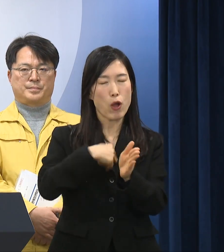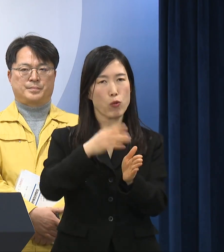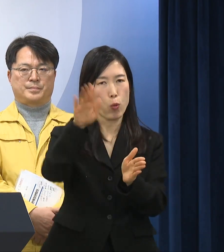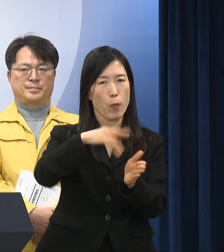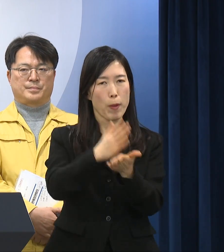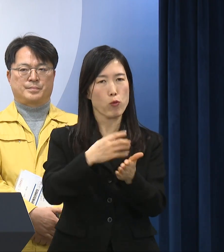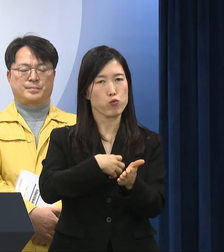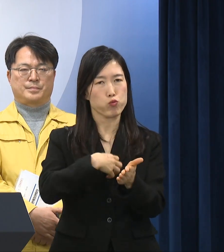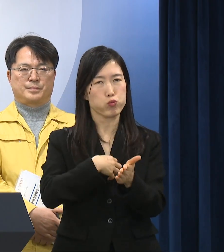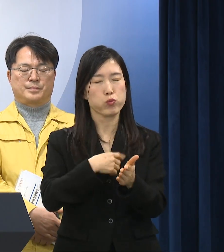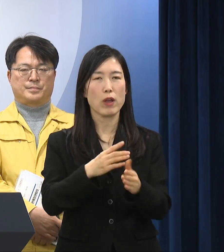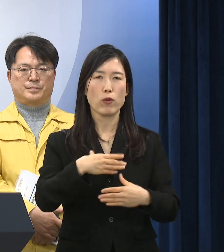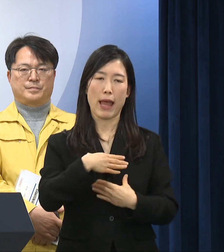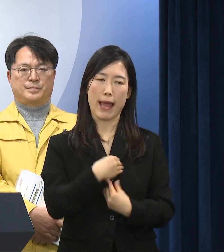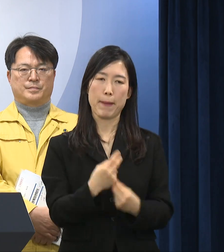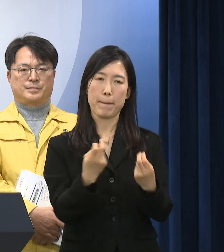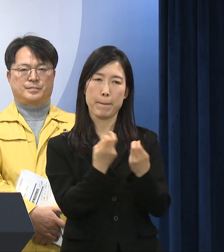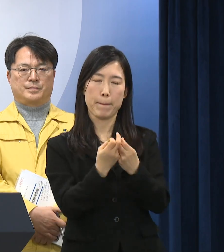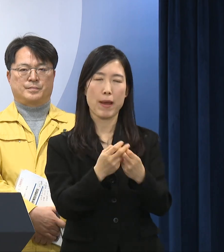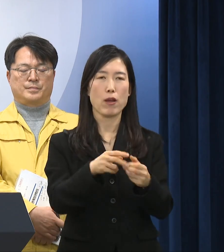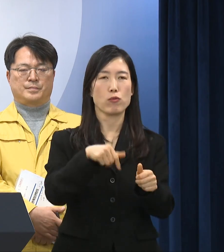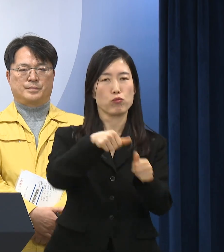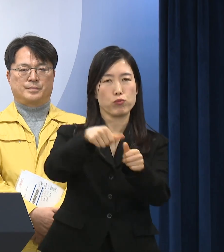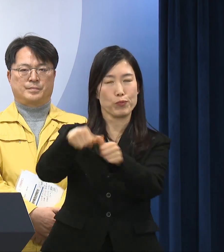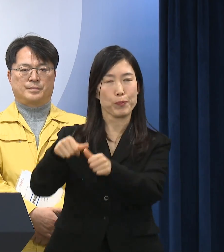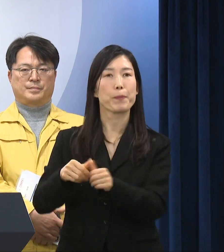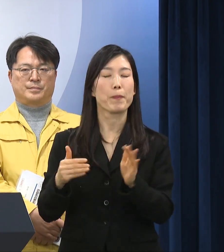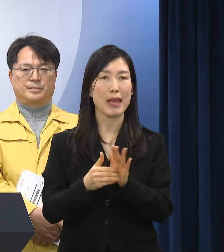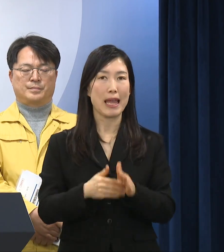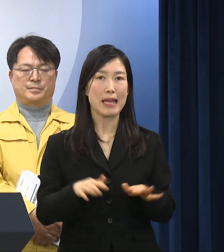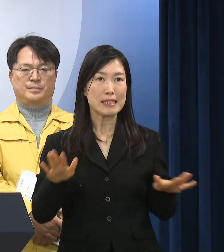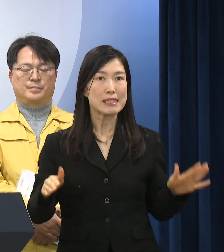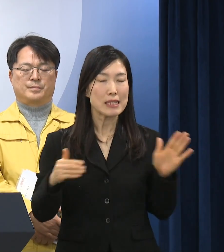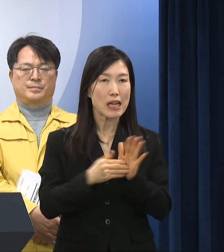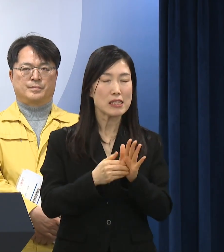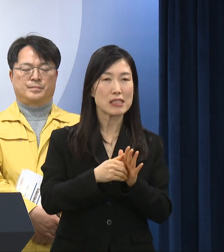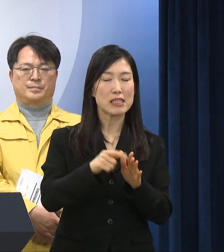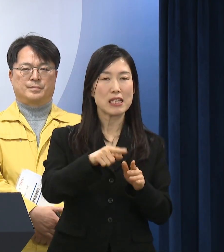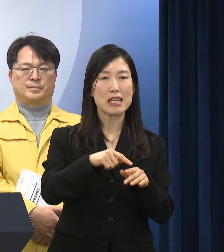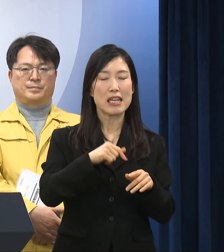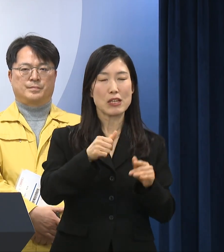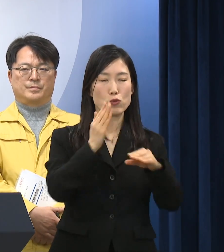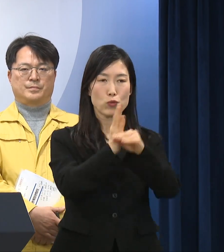대기시키고 안전 조치를 당부하였습니다. 현재 호르무즈 해협을